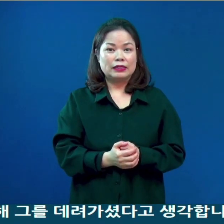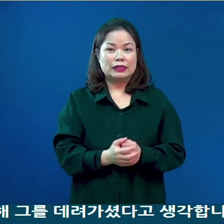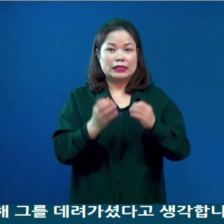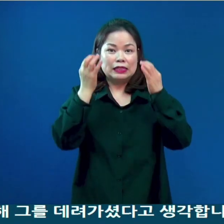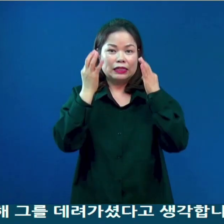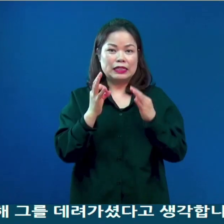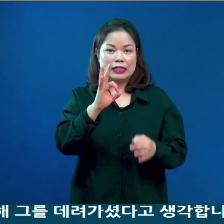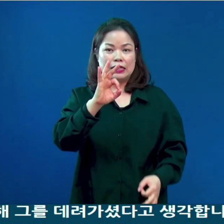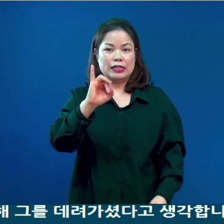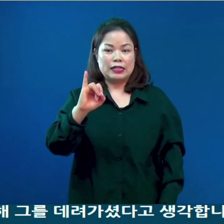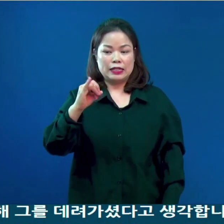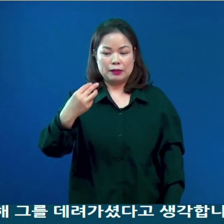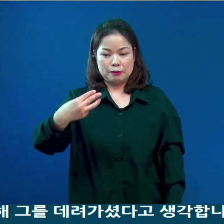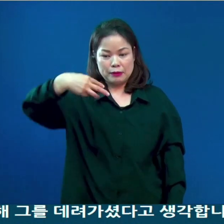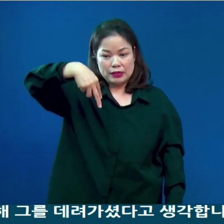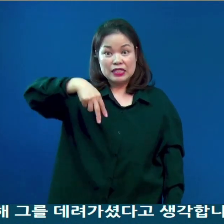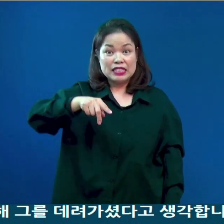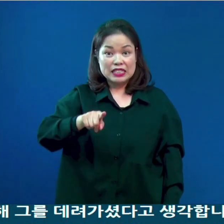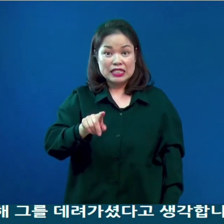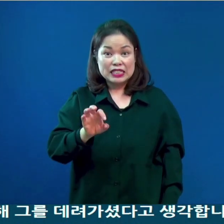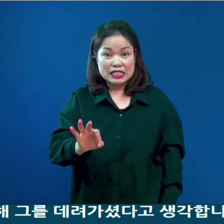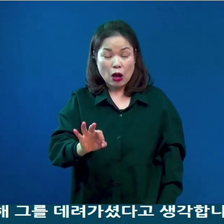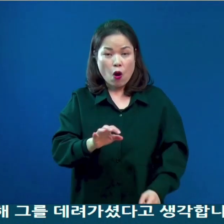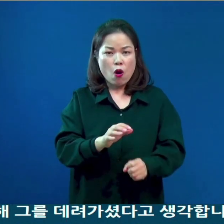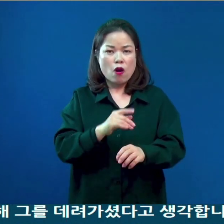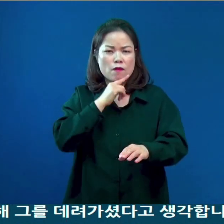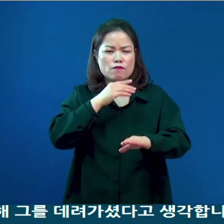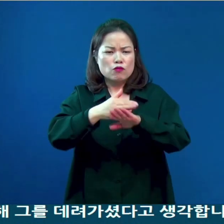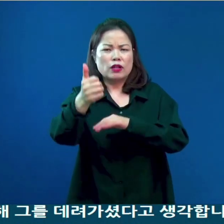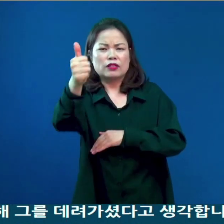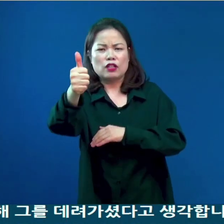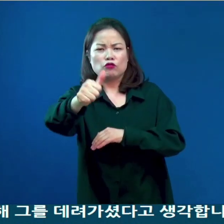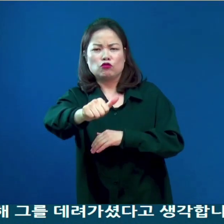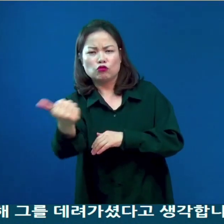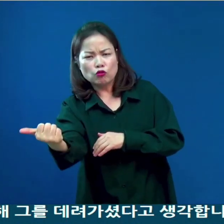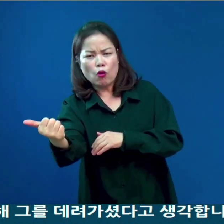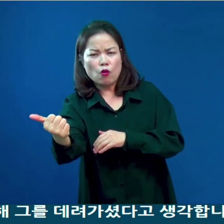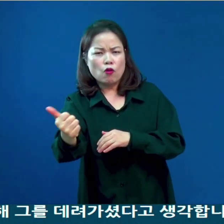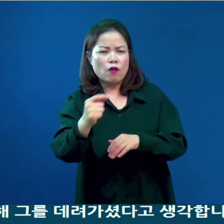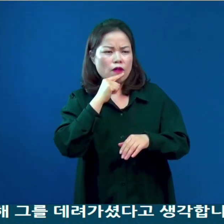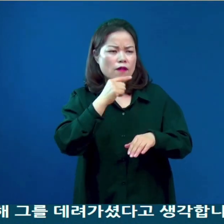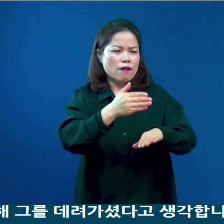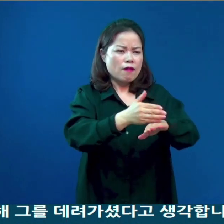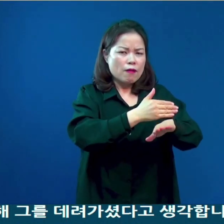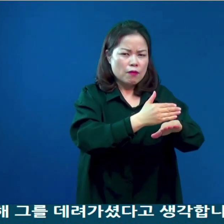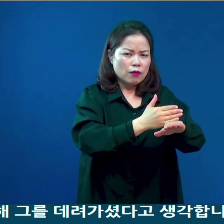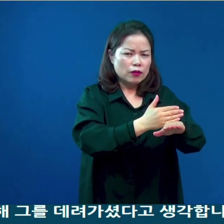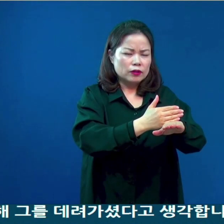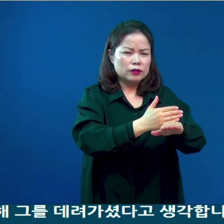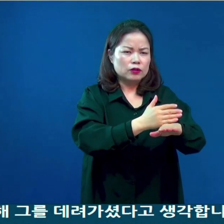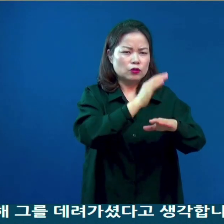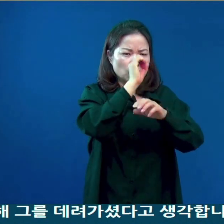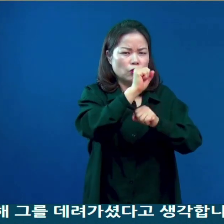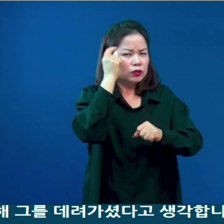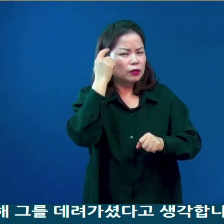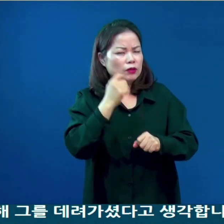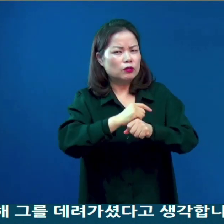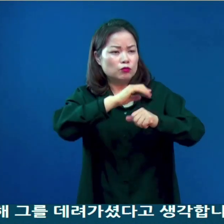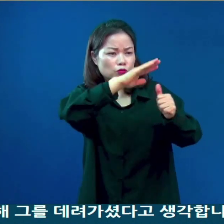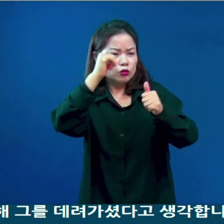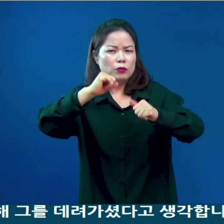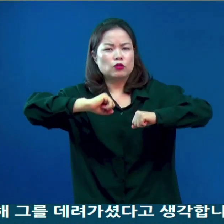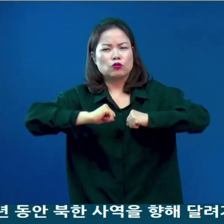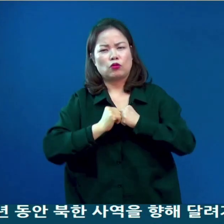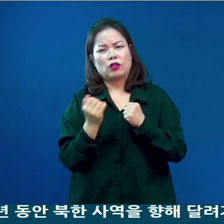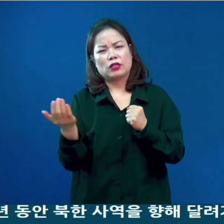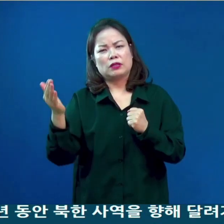김일성이 죽고 난 다음에 이제 한반도는 새롭게 통일될 것이다 라고 생각을 했는데 그 부르심 앞에 순종했지만